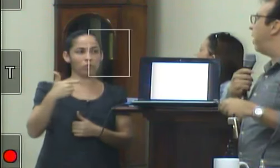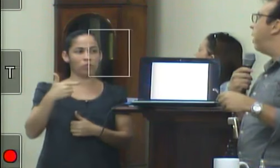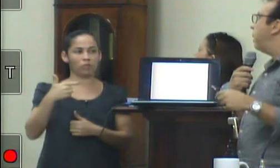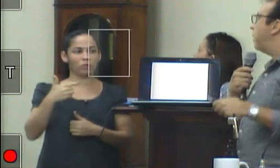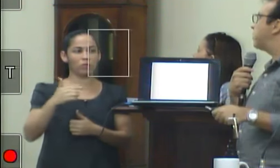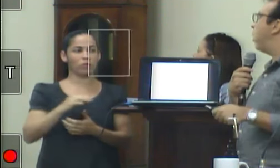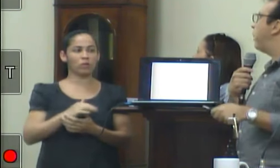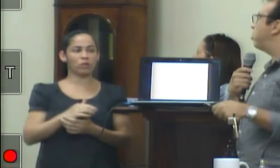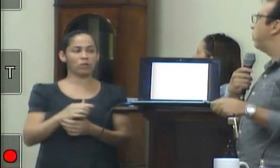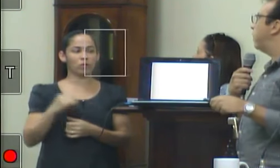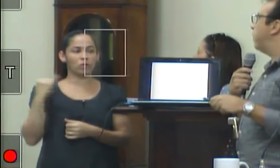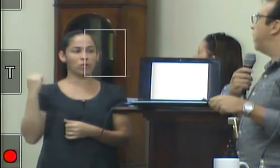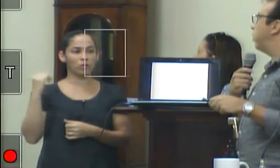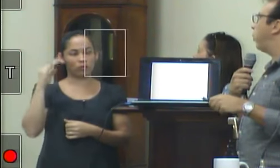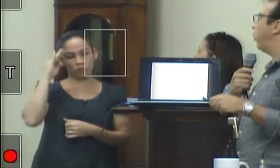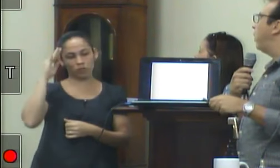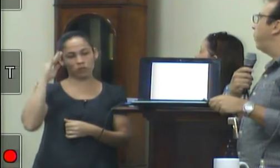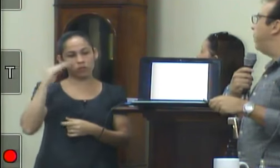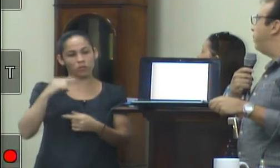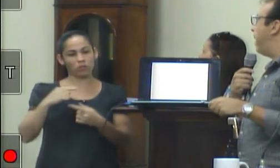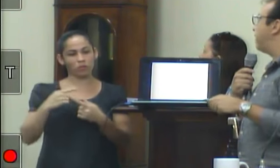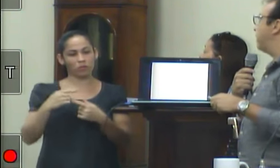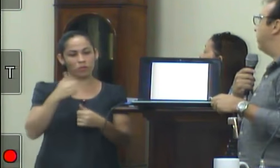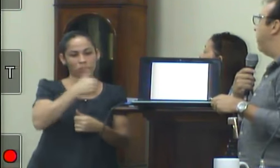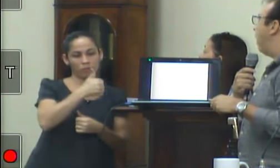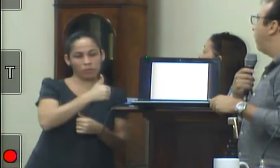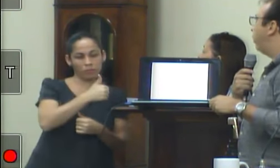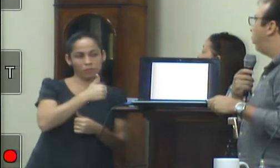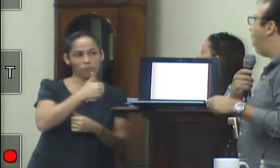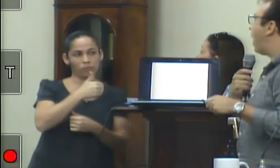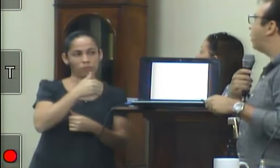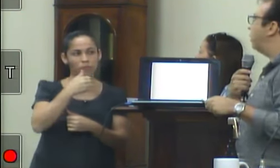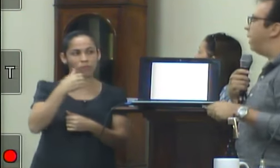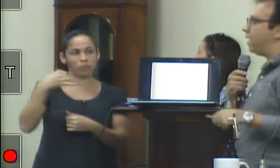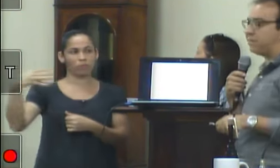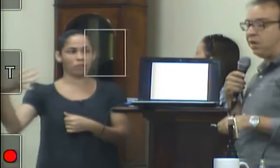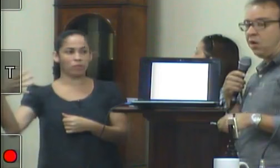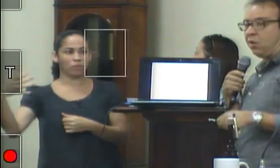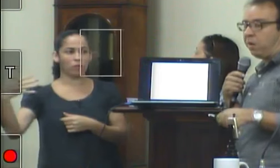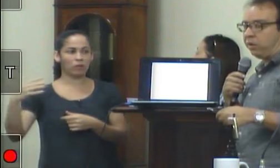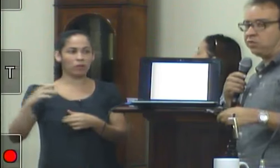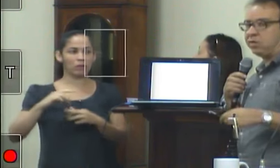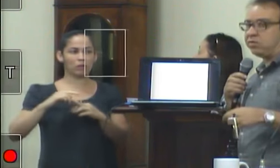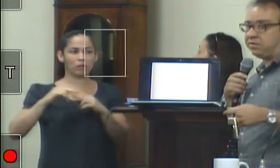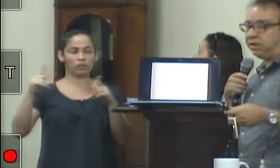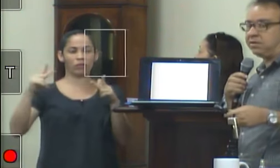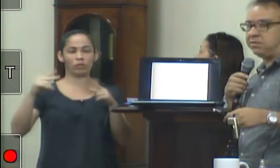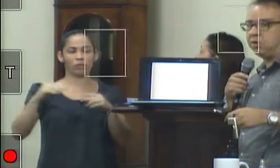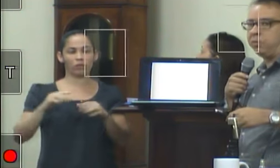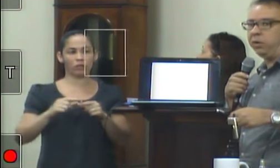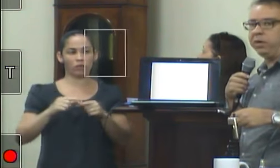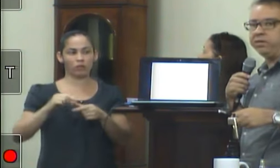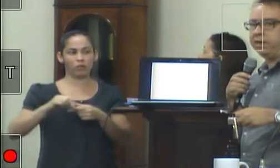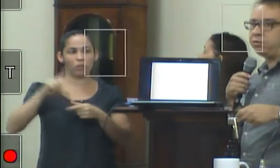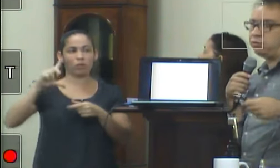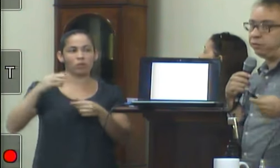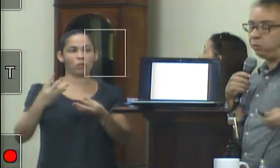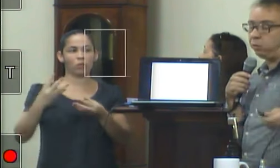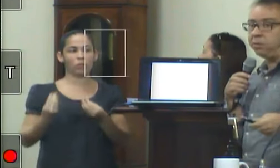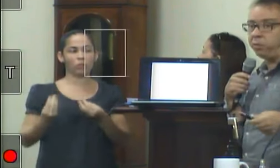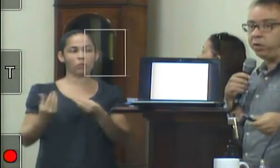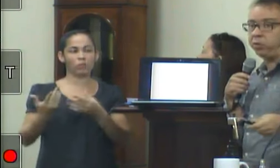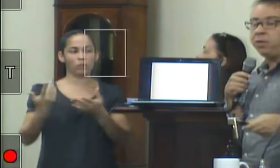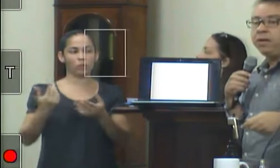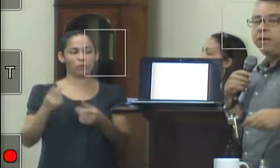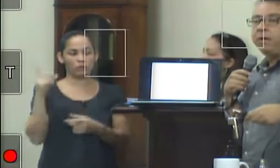né, principalmente do primeiro bimestre para o quarto bimestre, uma redução de cerca de 5 milhões. Né, isso